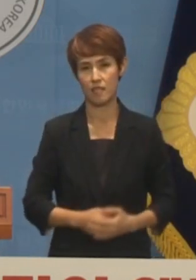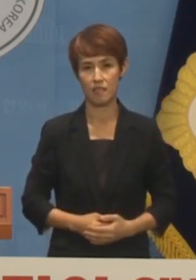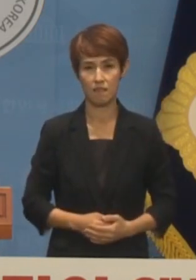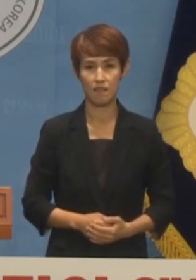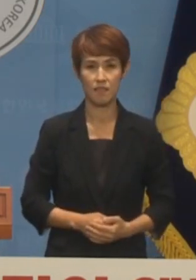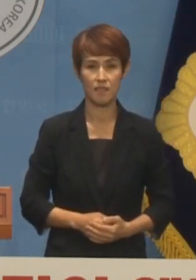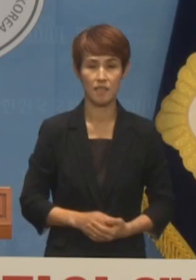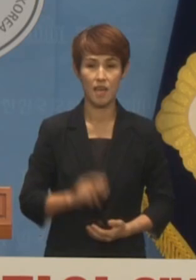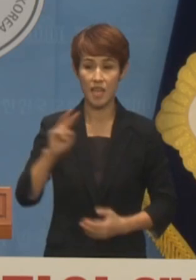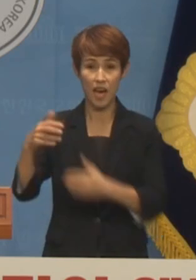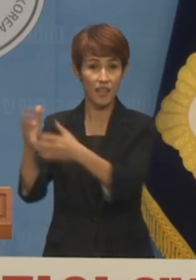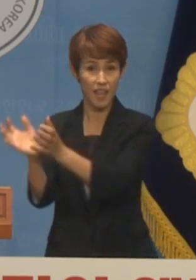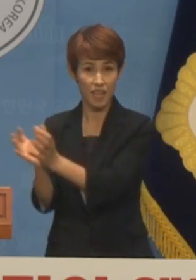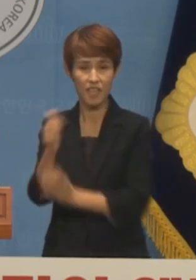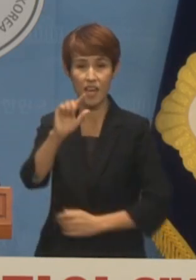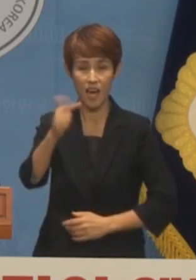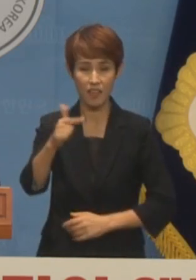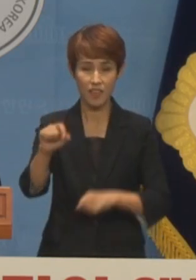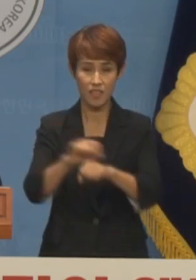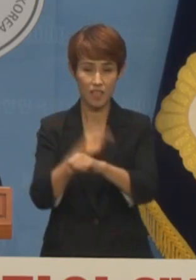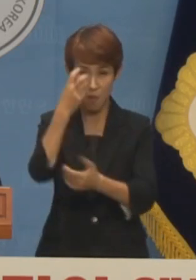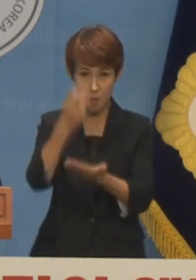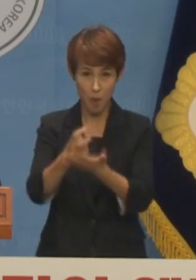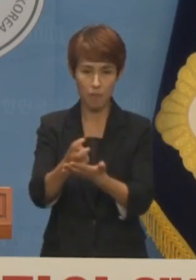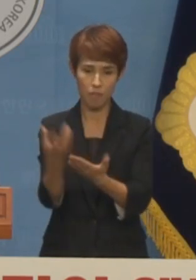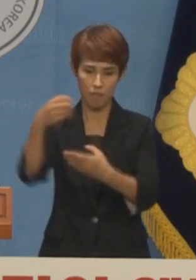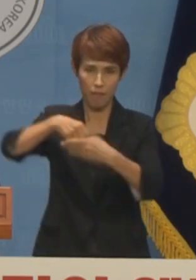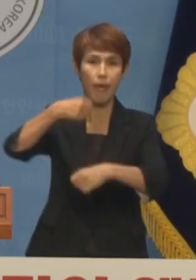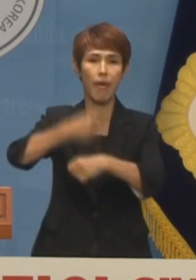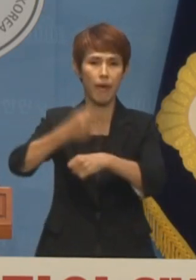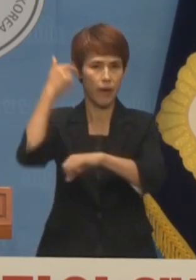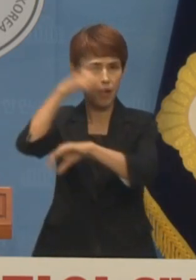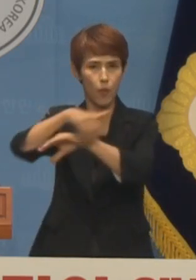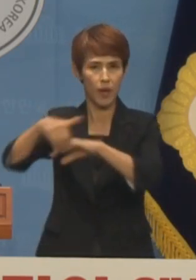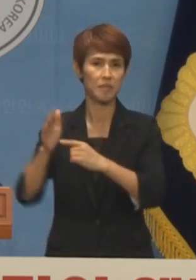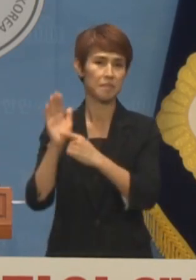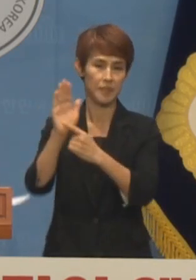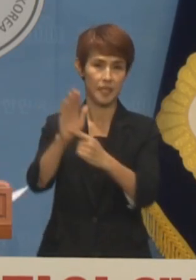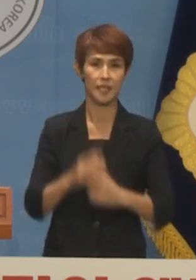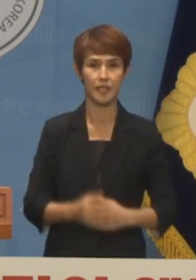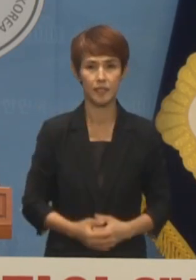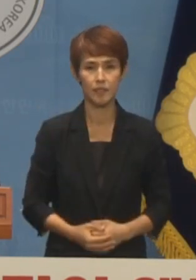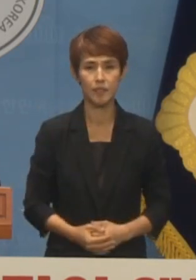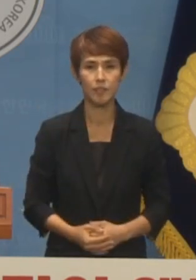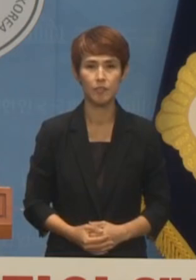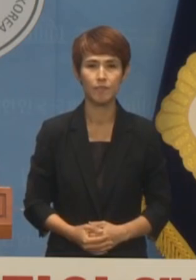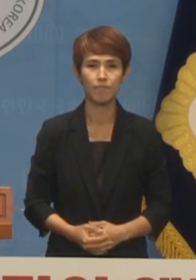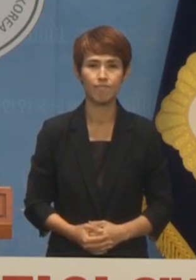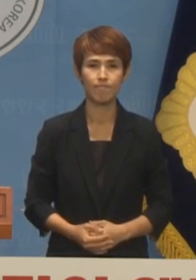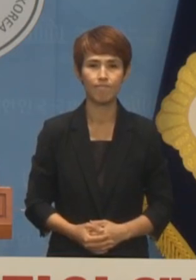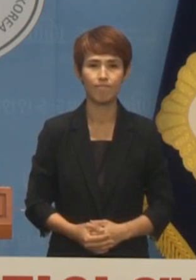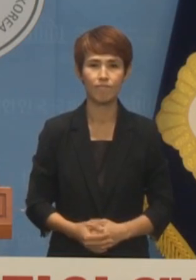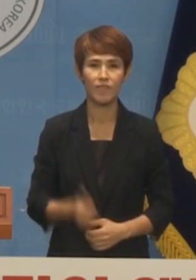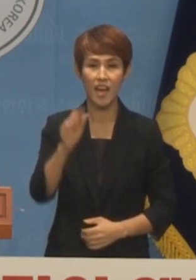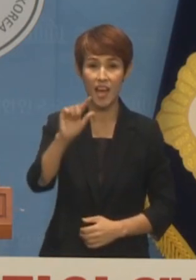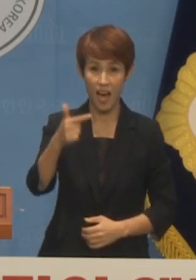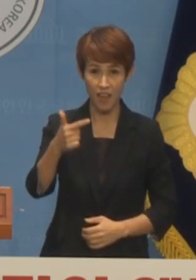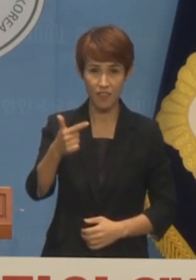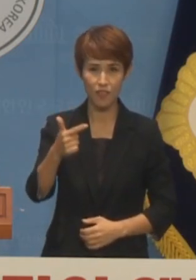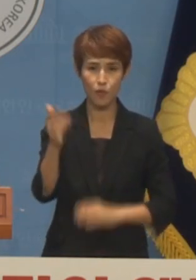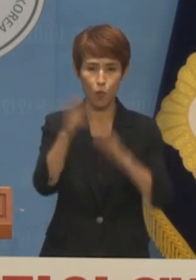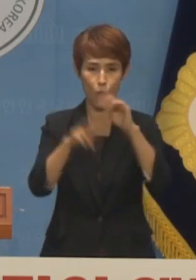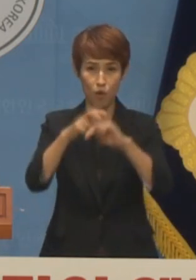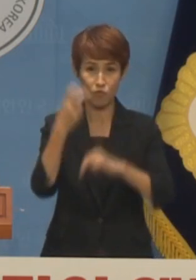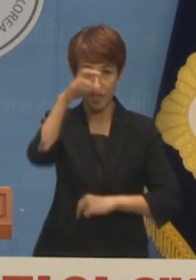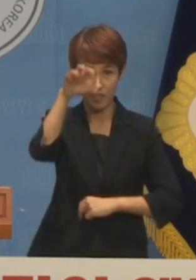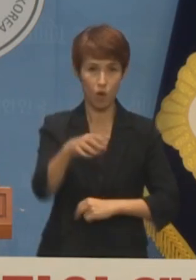야당은 한동훈 특검법에 포함시키겠다는 계획을 밝혔습니다. 이에 다음의 혐의로 피고발인 한동훈을